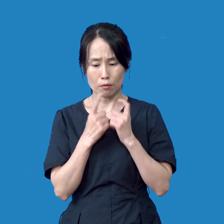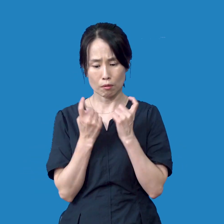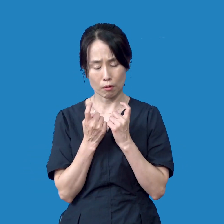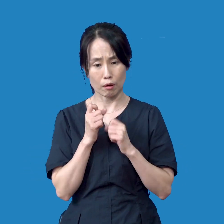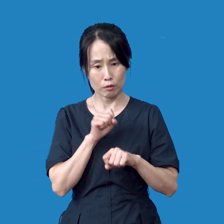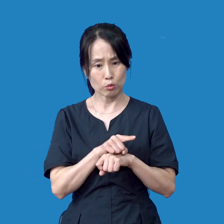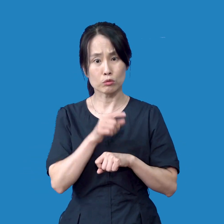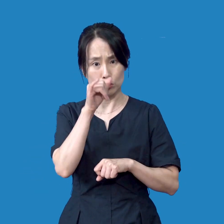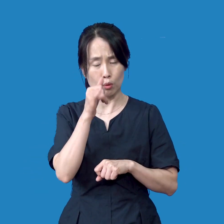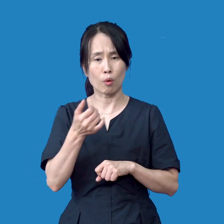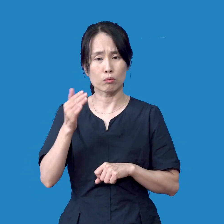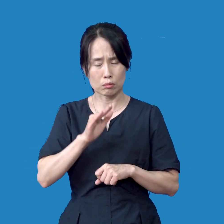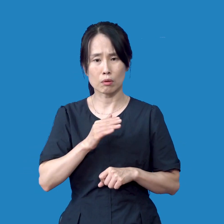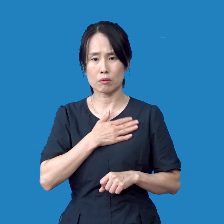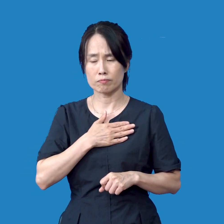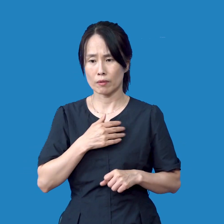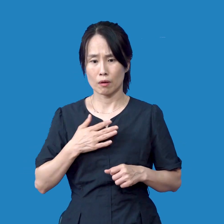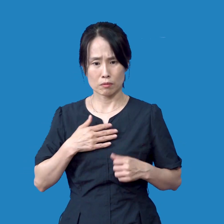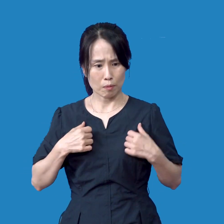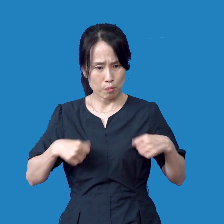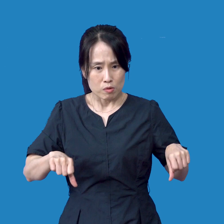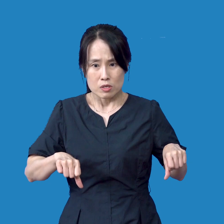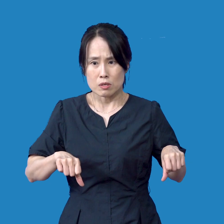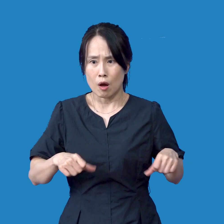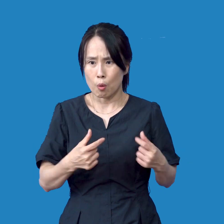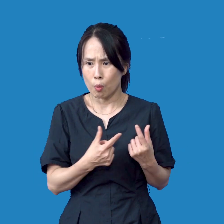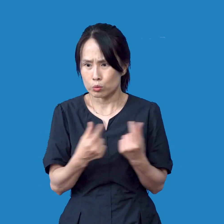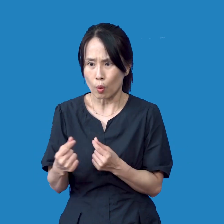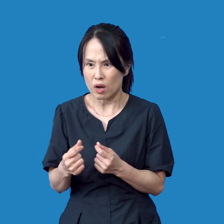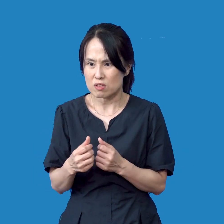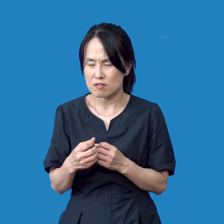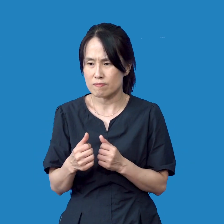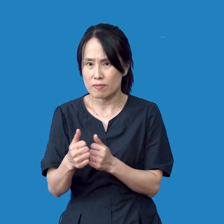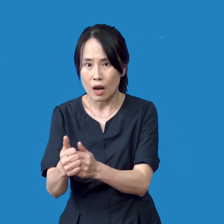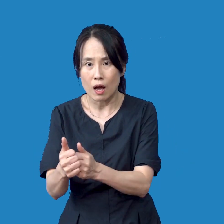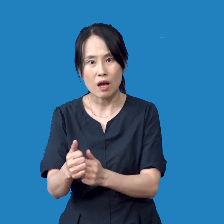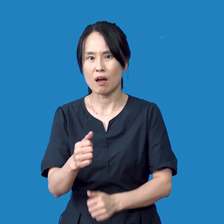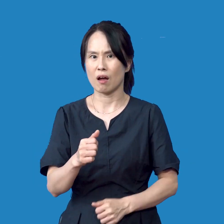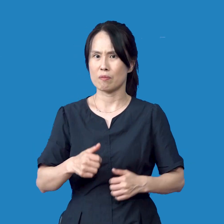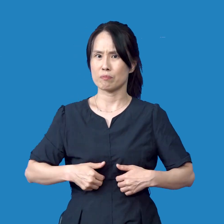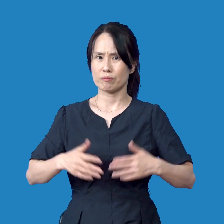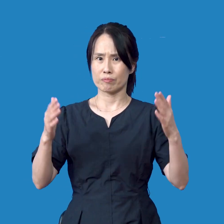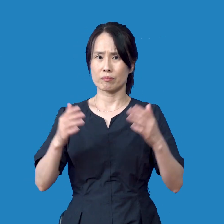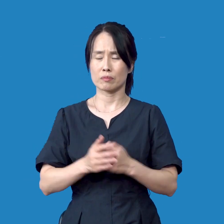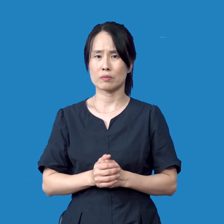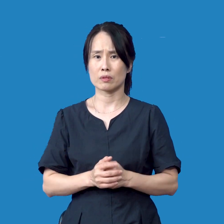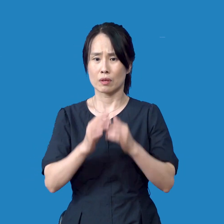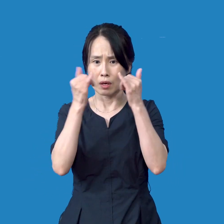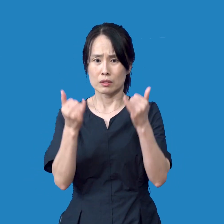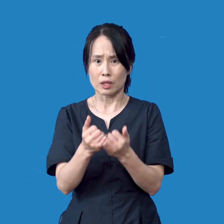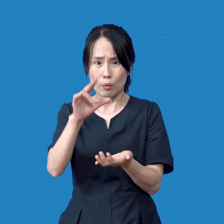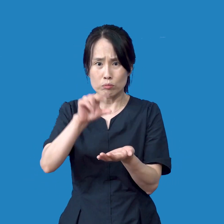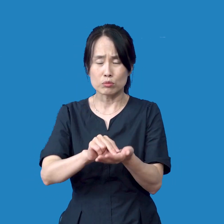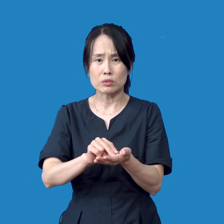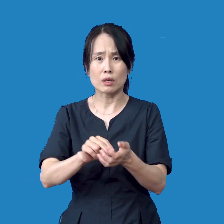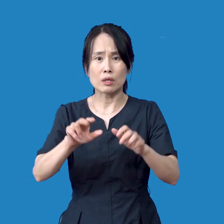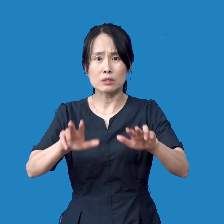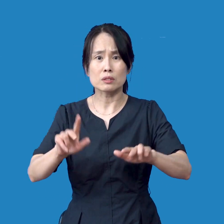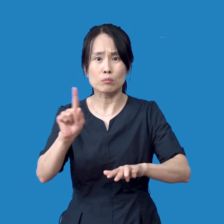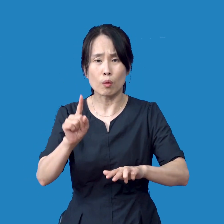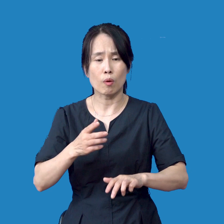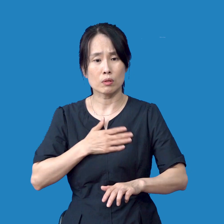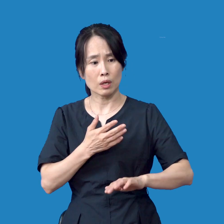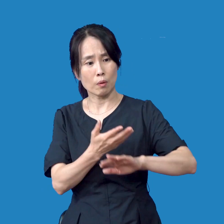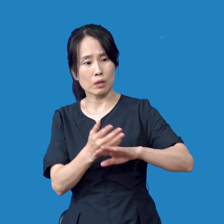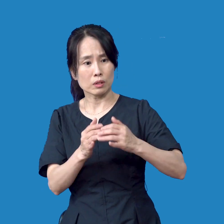그거 다 죽이고 획일화될 필요가 없습니다. 지금 우리 사회의 문제가 뭡니까? 나와